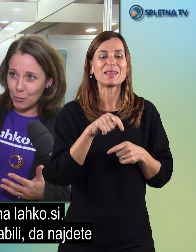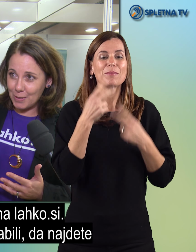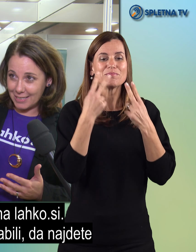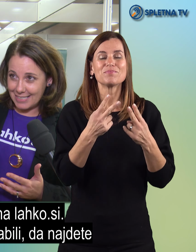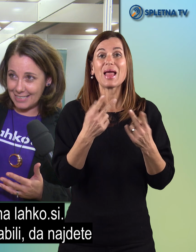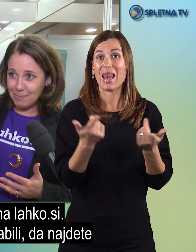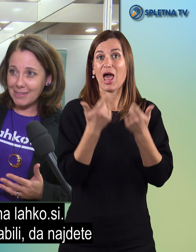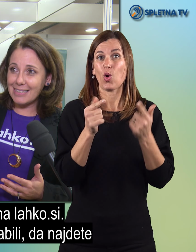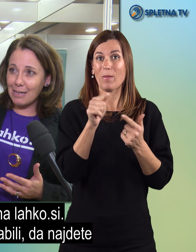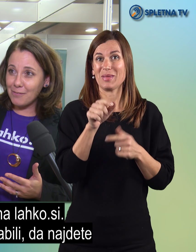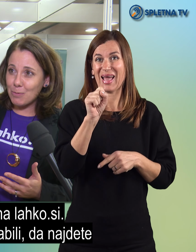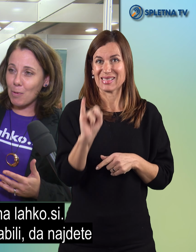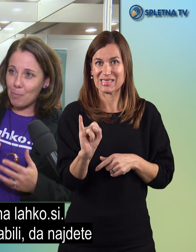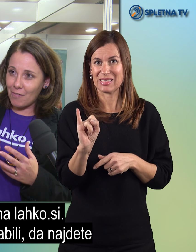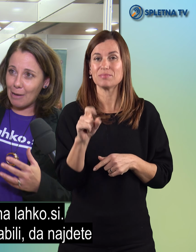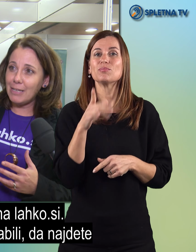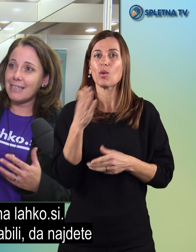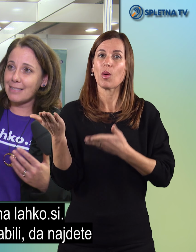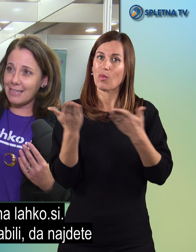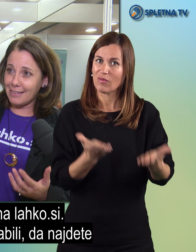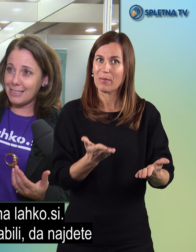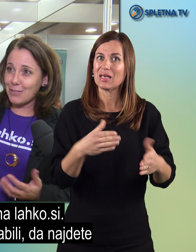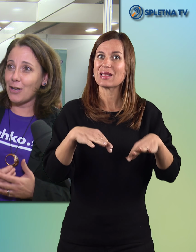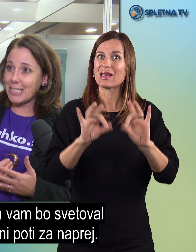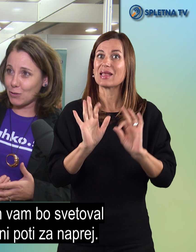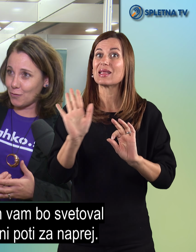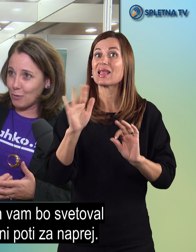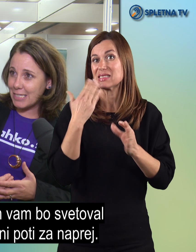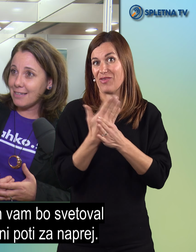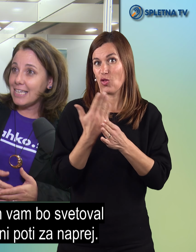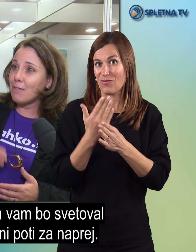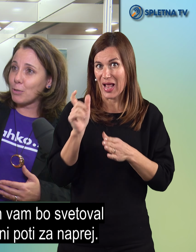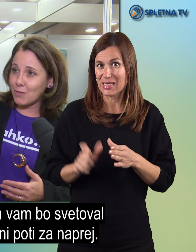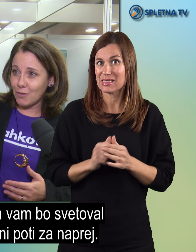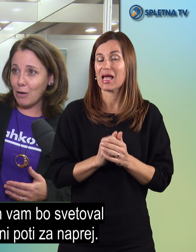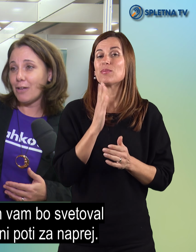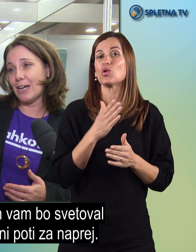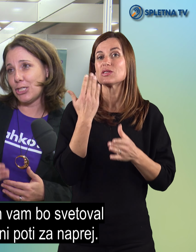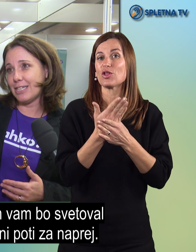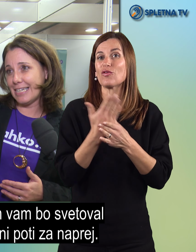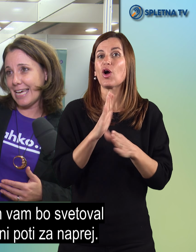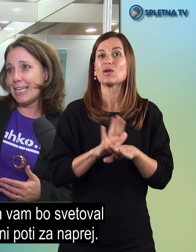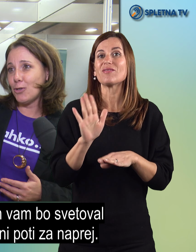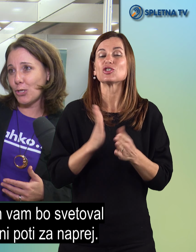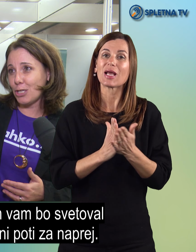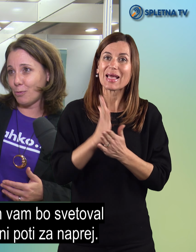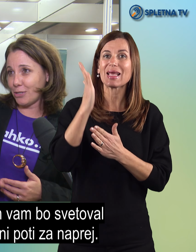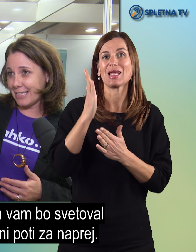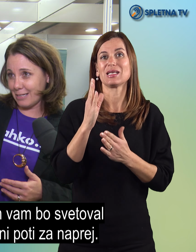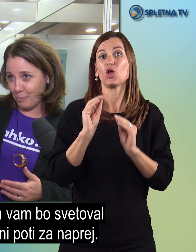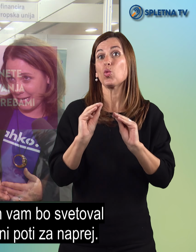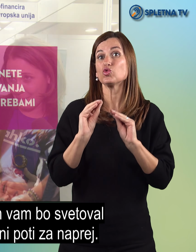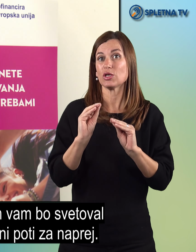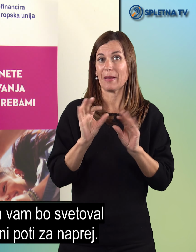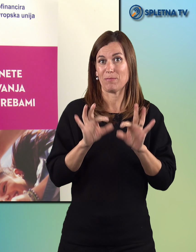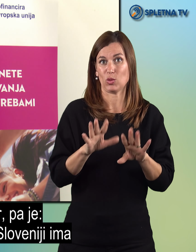na lahko.si, tam vas bomo povabili, da najdete svojega svetovalca in vam bo svetoval na vaši karierni in učni poti